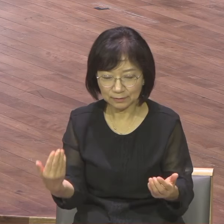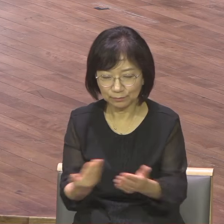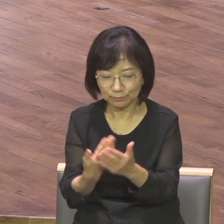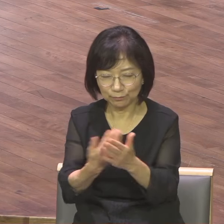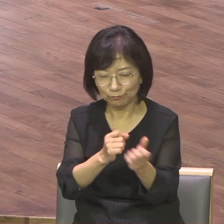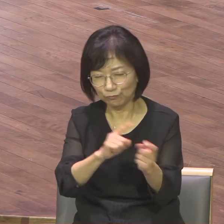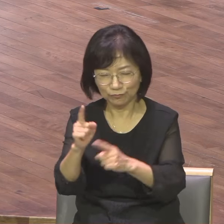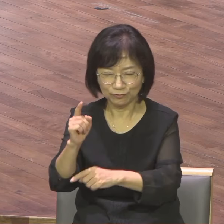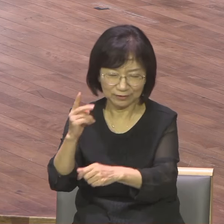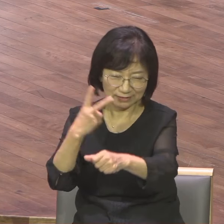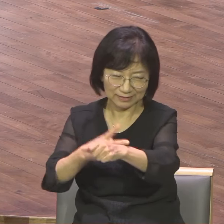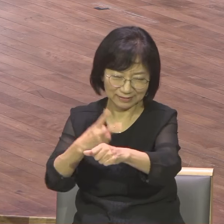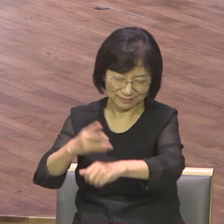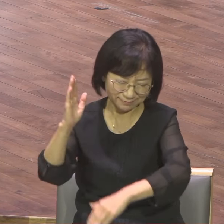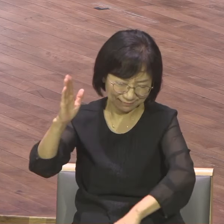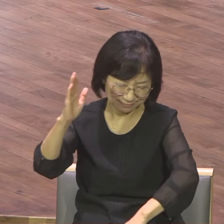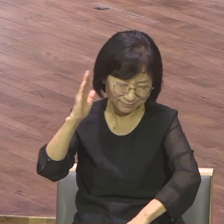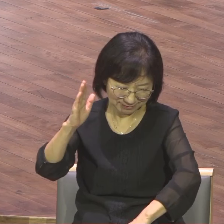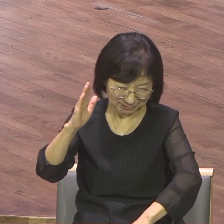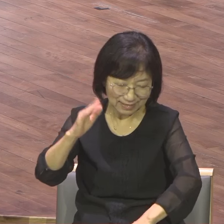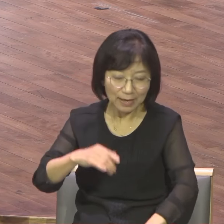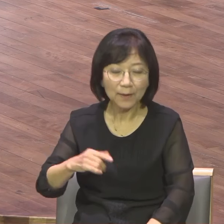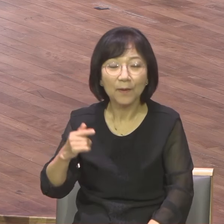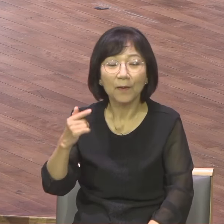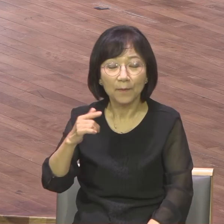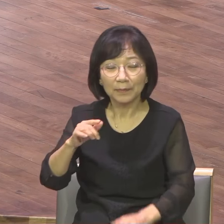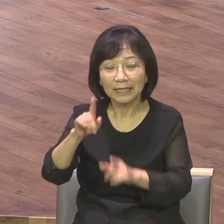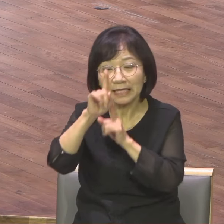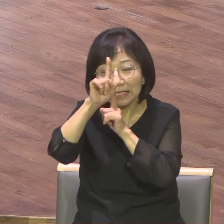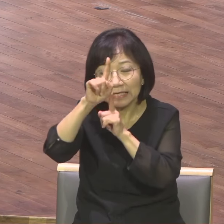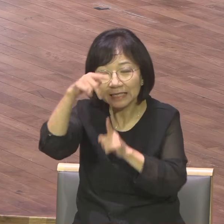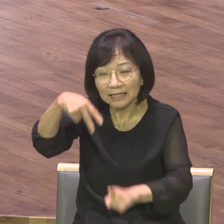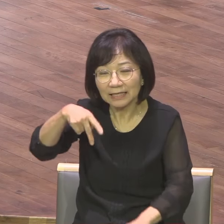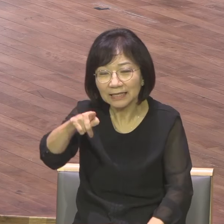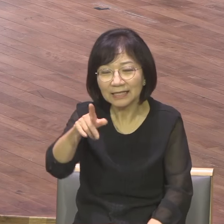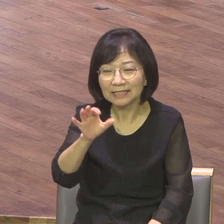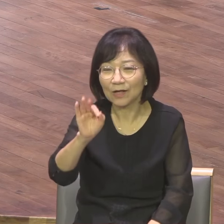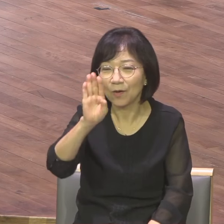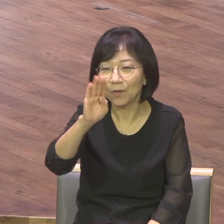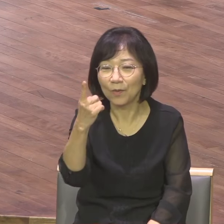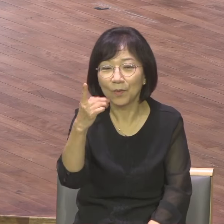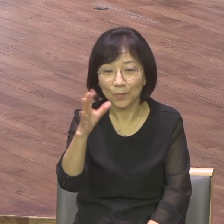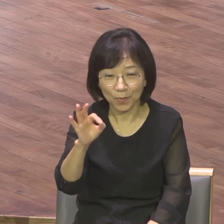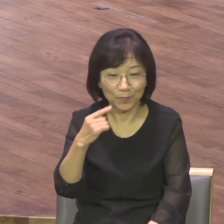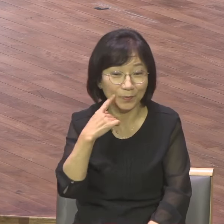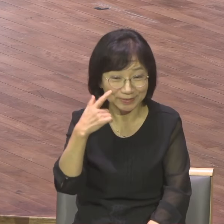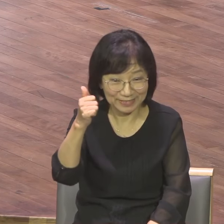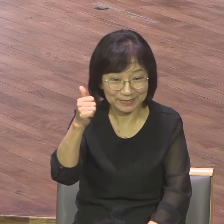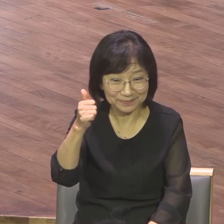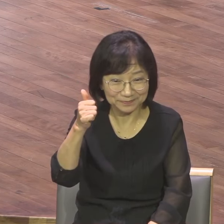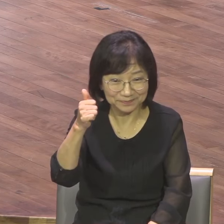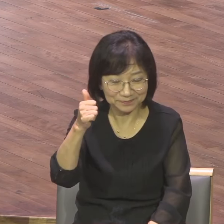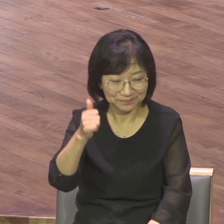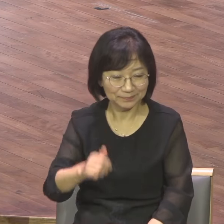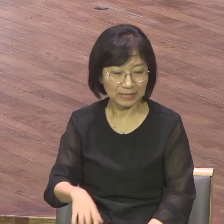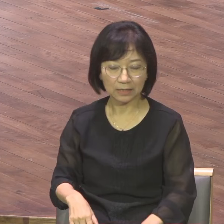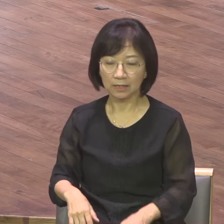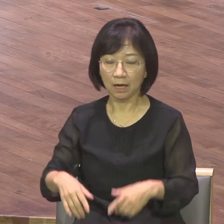이분 한 가지 특징이 있었어요. 이 성봉 목사님은 늘 오른손을 꼭 쥐고